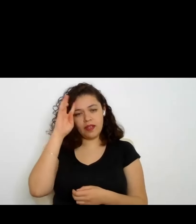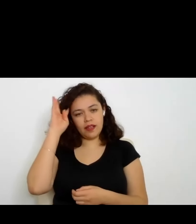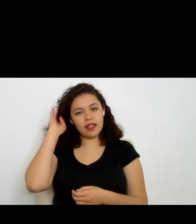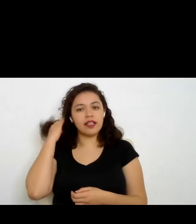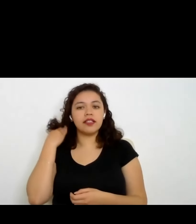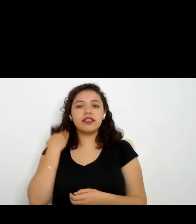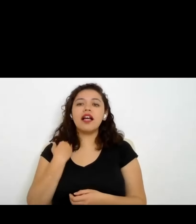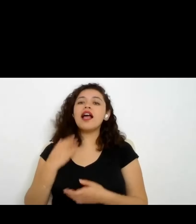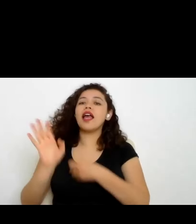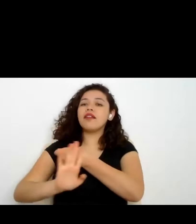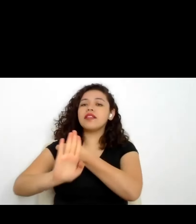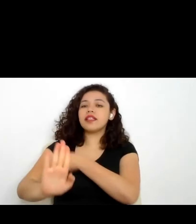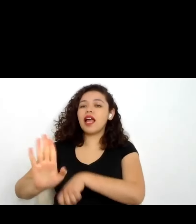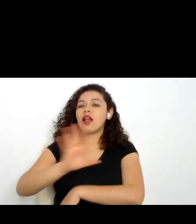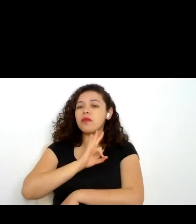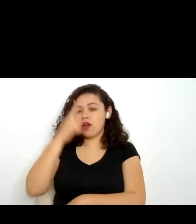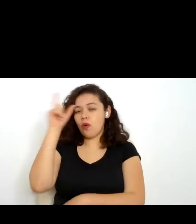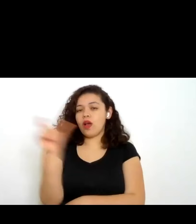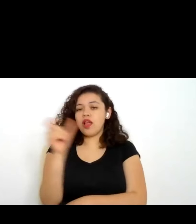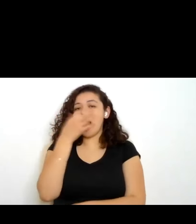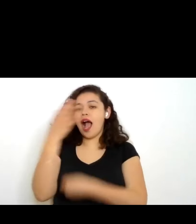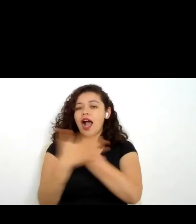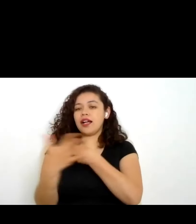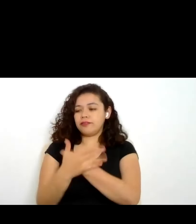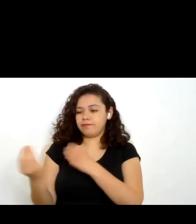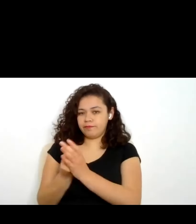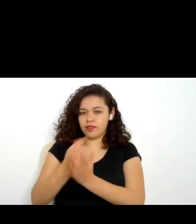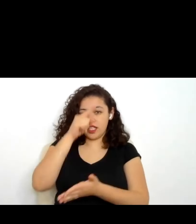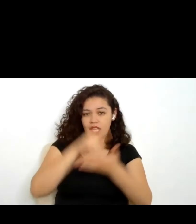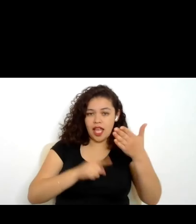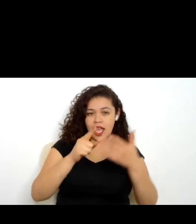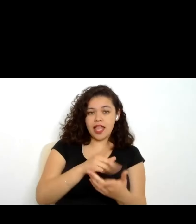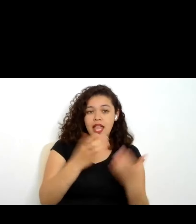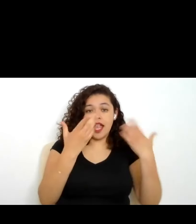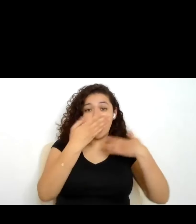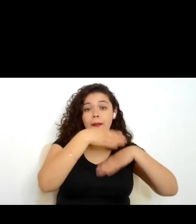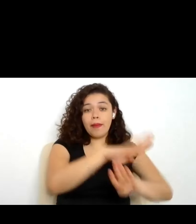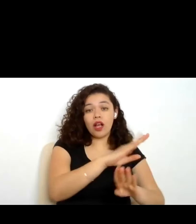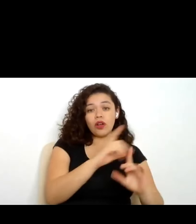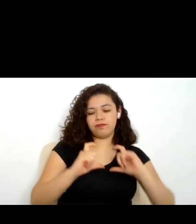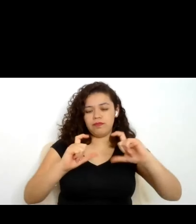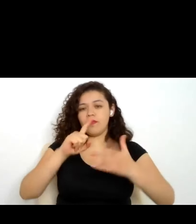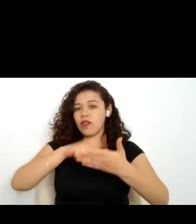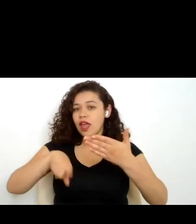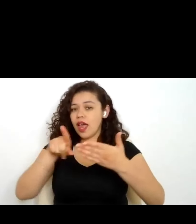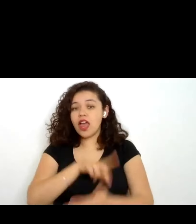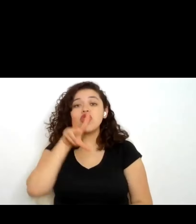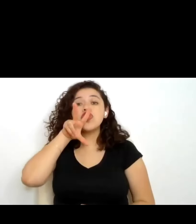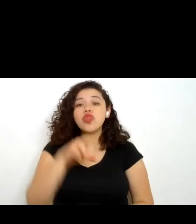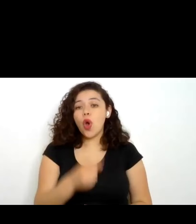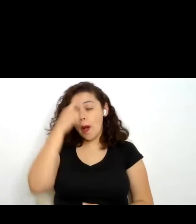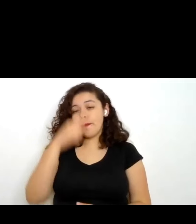evitar si nosotros en el aviso de privacidad con el banco le ponemos que no autorizamos a que nos contacten para fines mercadológicos